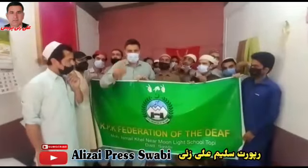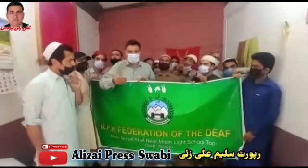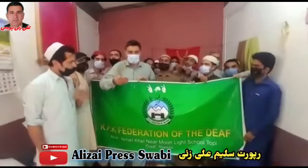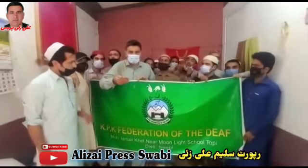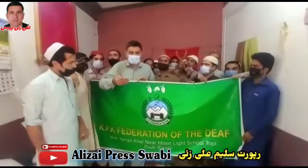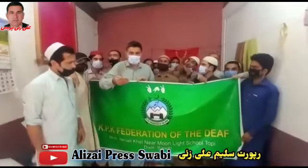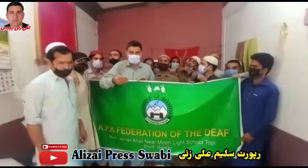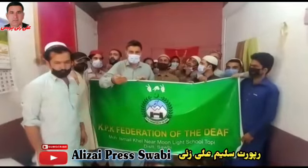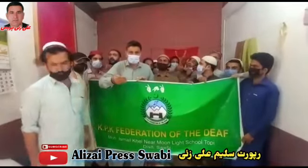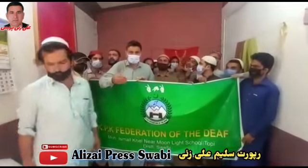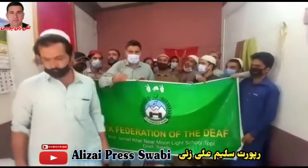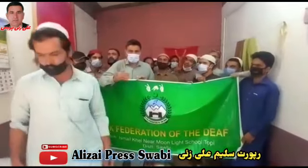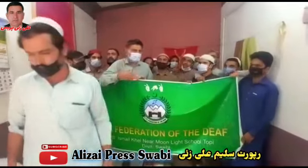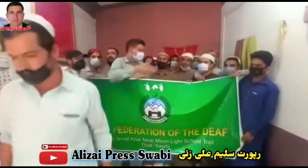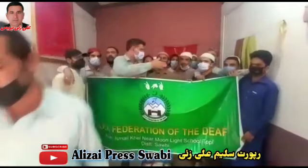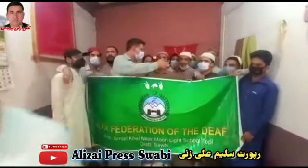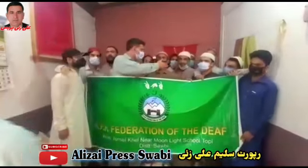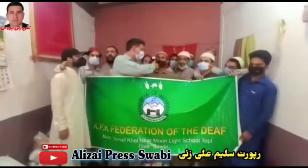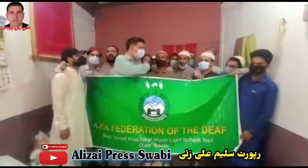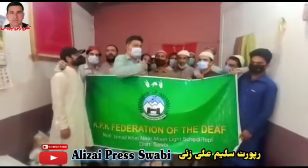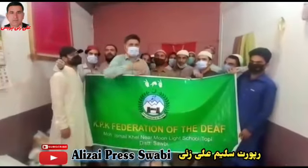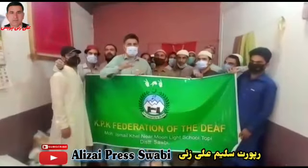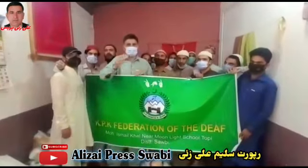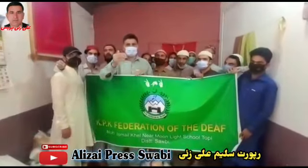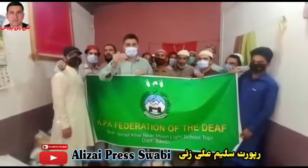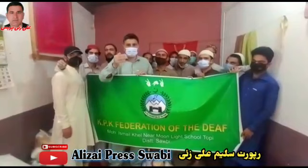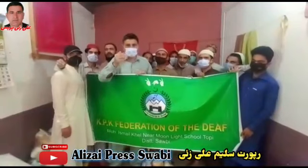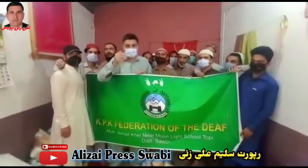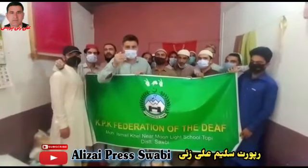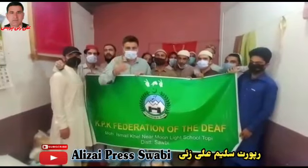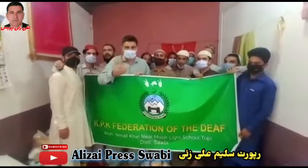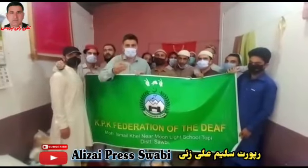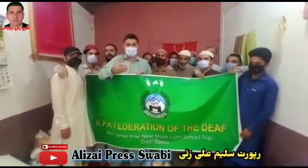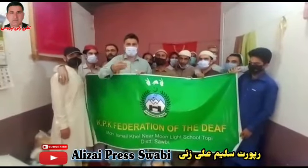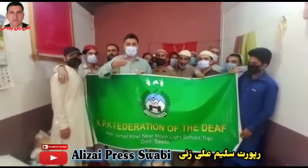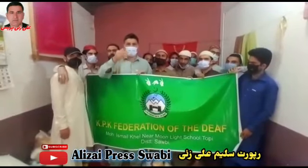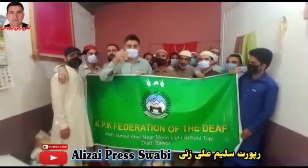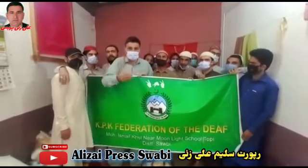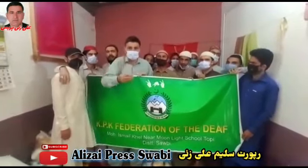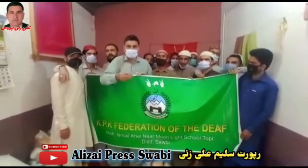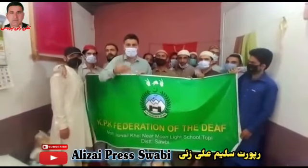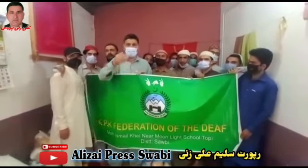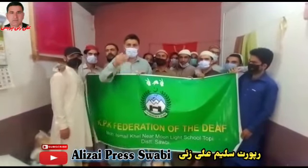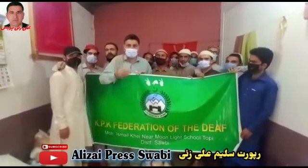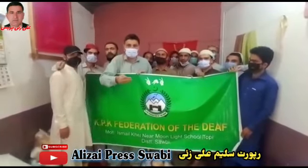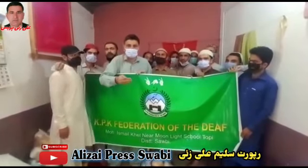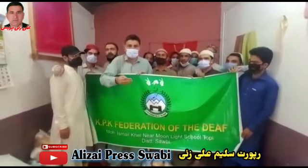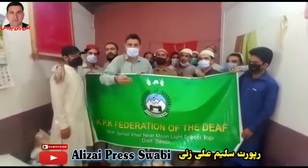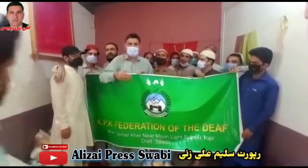دا وخت په ټوپۍ کې موجود یم. دا تاسو چې موږ سره وینئ دا زموږ د تحصیلي ټوپۍ هغه چاړهګان دي، ګونګیان دي چې نه خبرې کولی شي